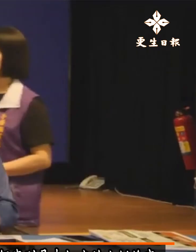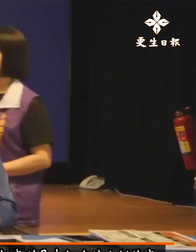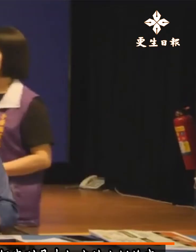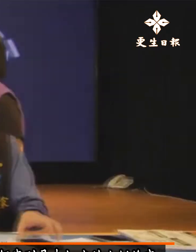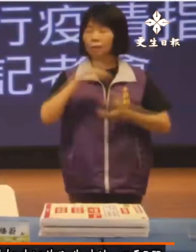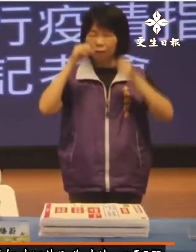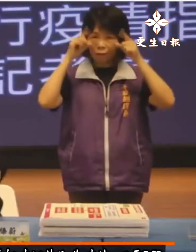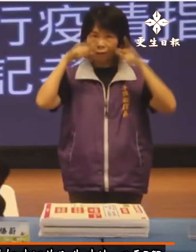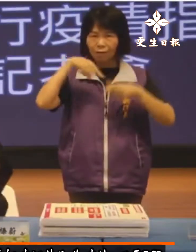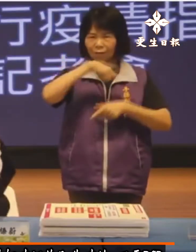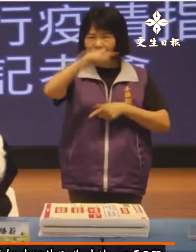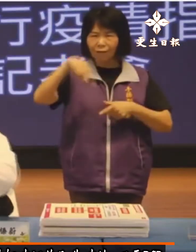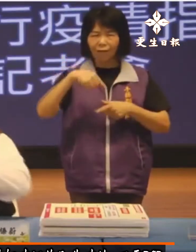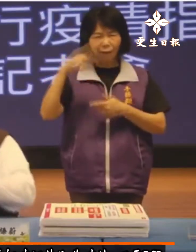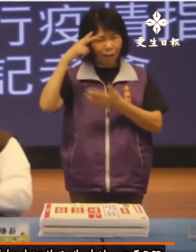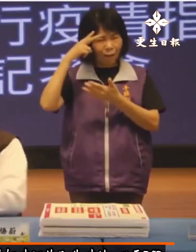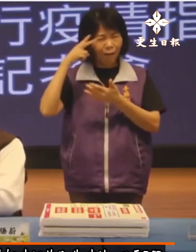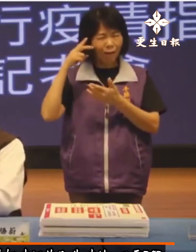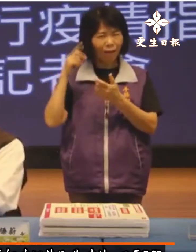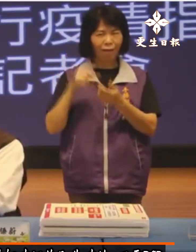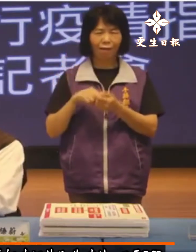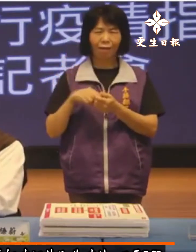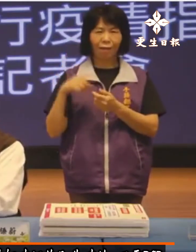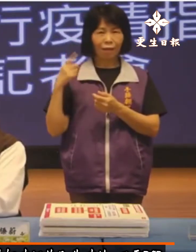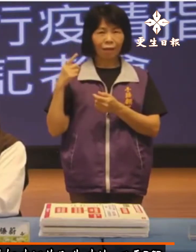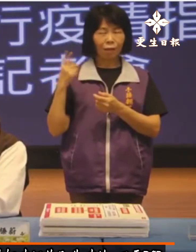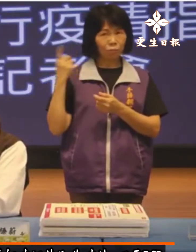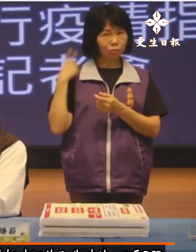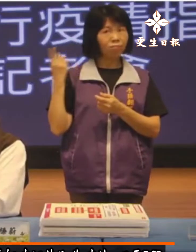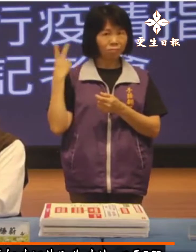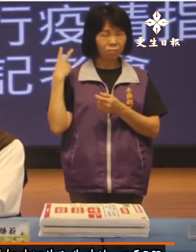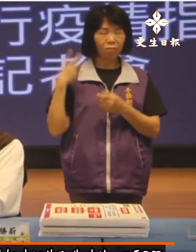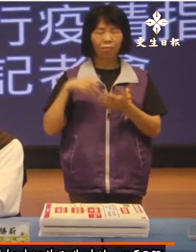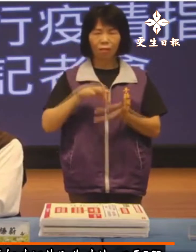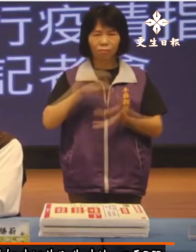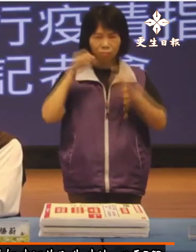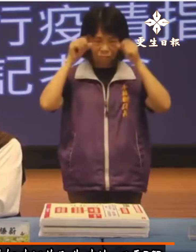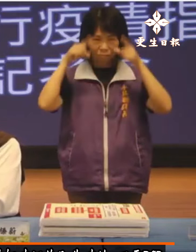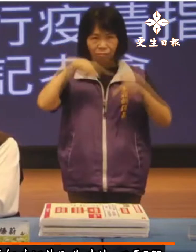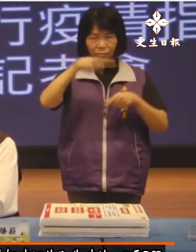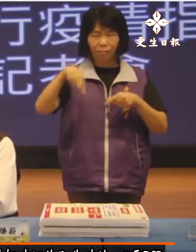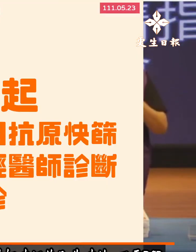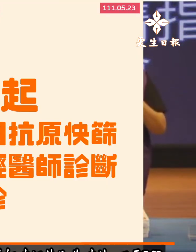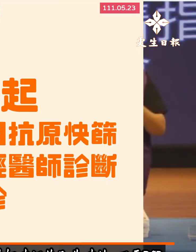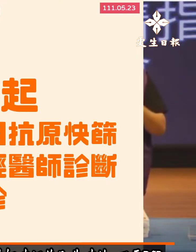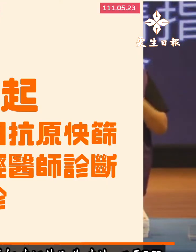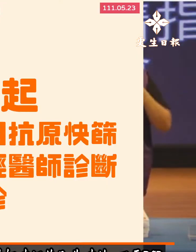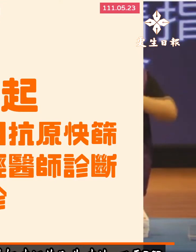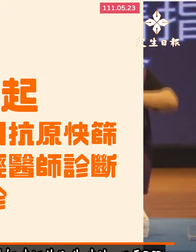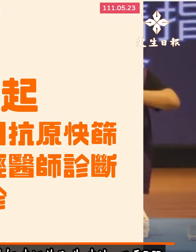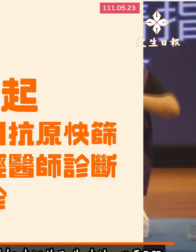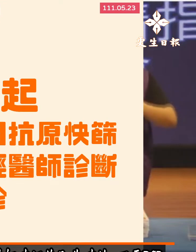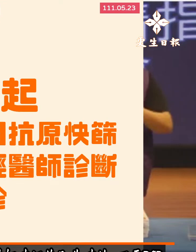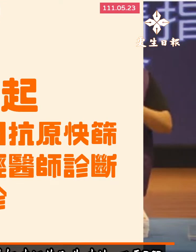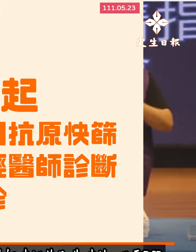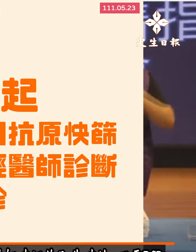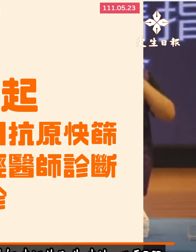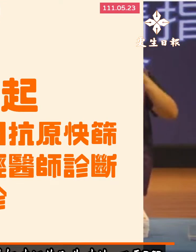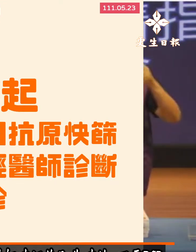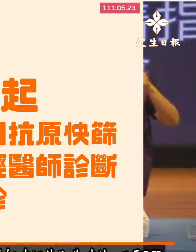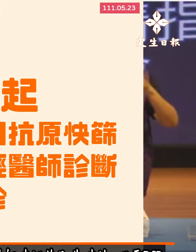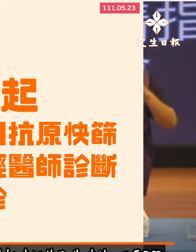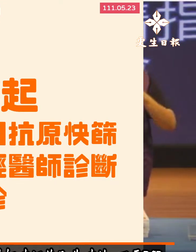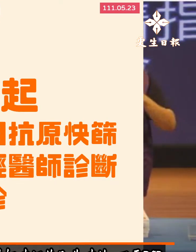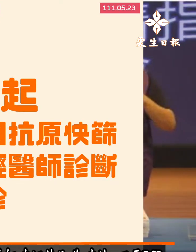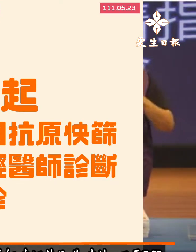上报告。 花莲县我们的居民用使用这个家用快筛试剂，如果是检测是阳性的